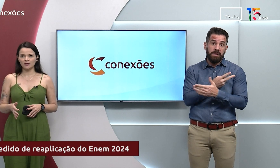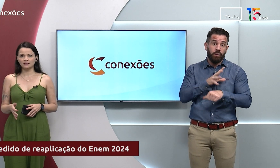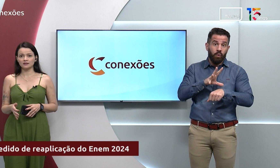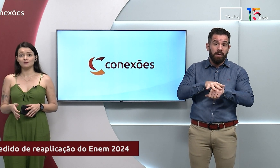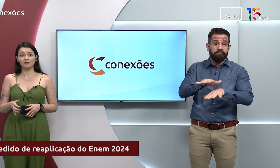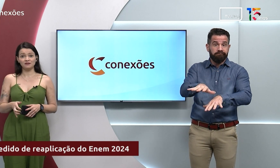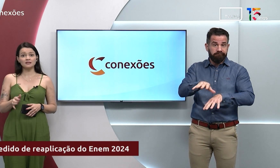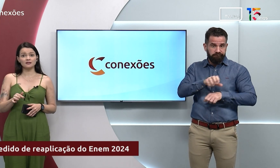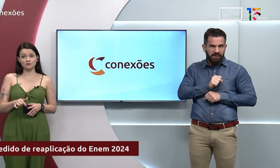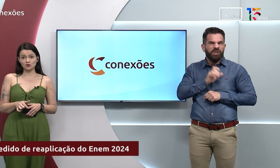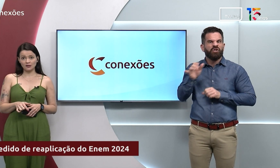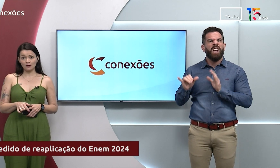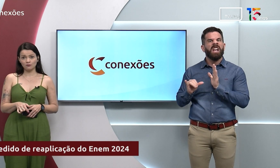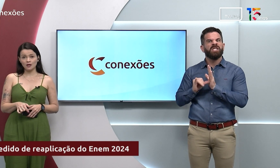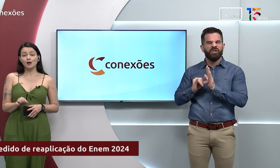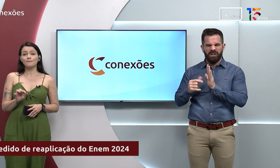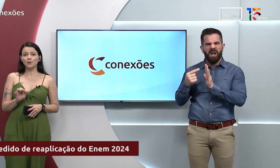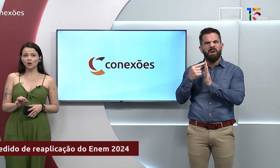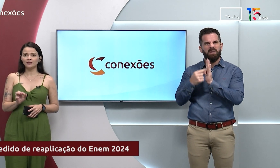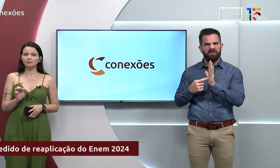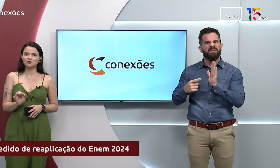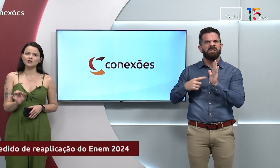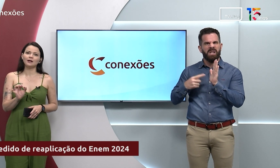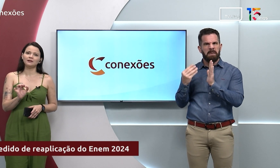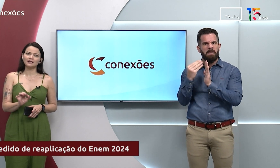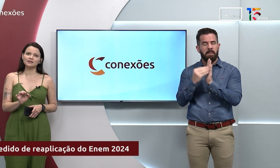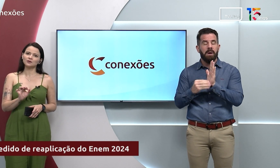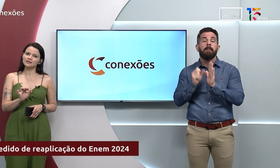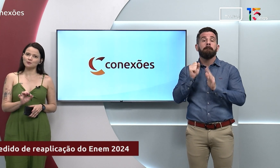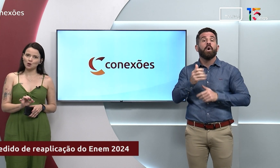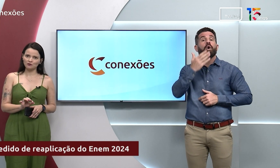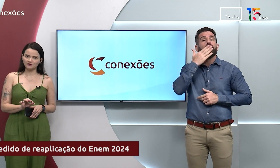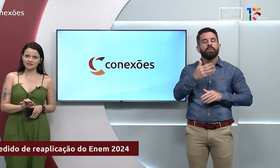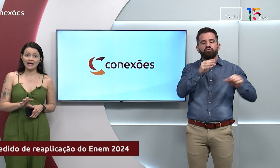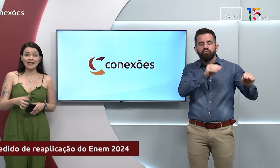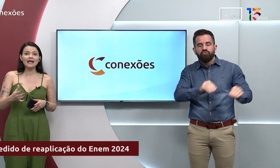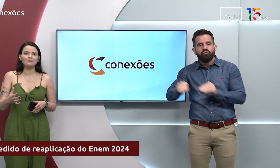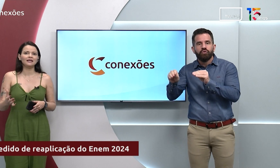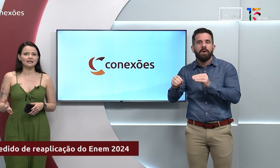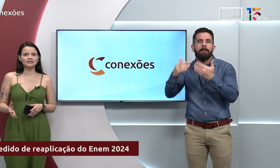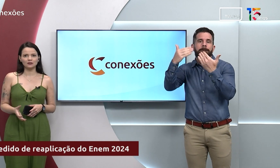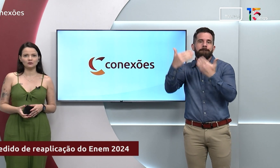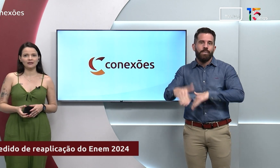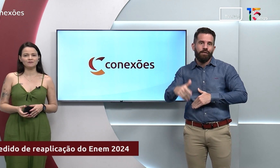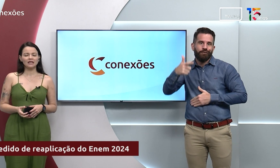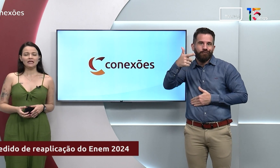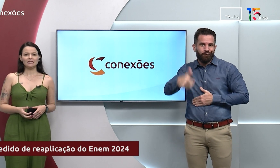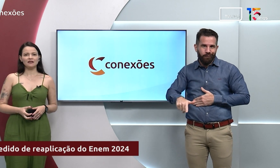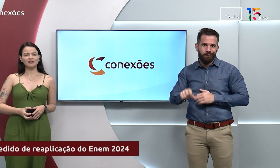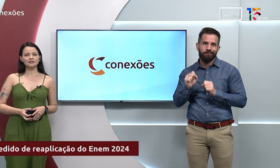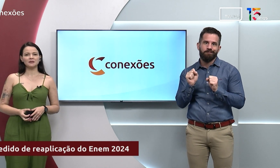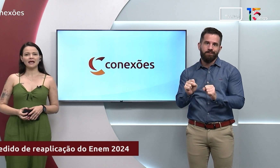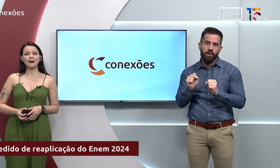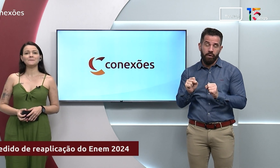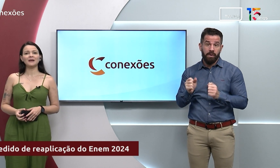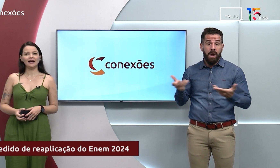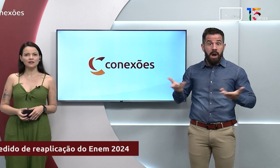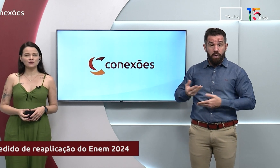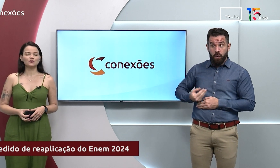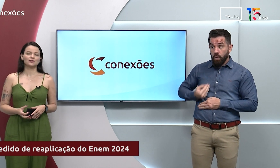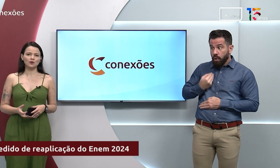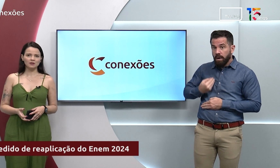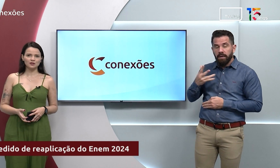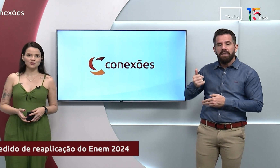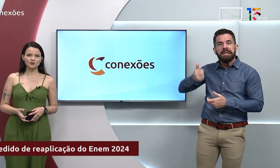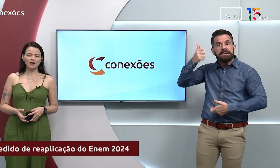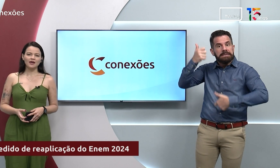das doenças previstas no edital, podem pedir a aplicação das provas, a reaplicação, E quem vai explicar